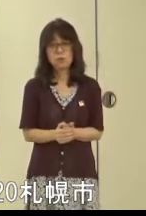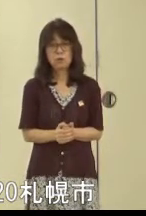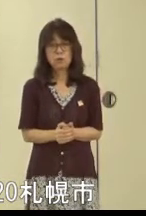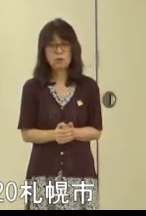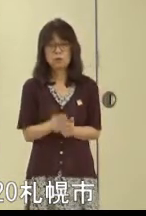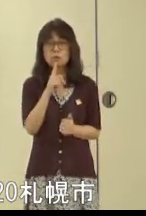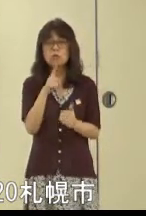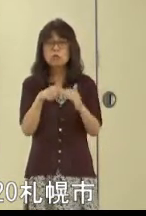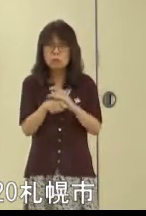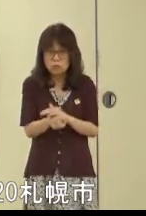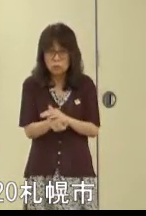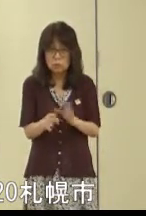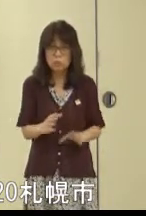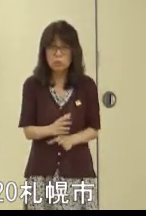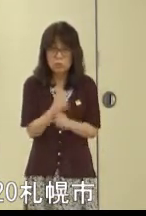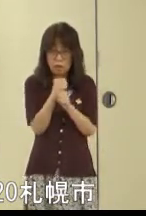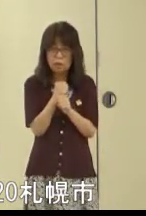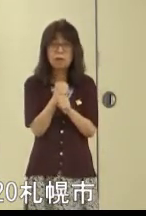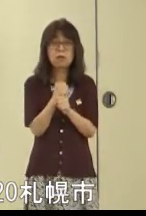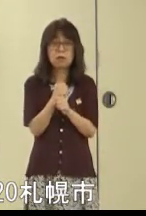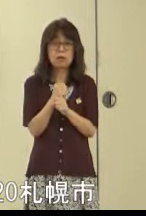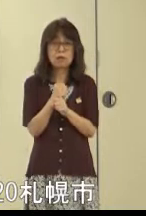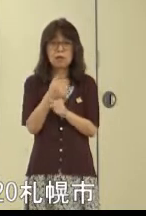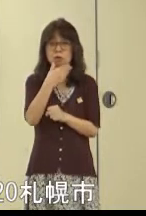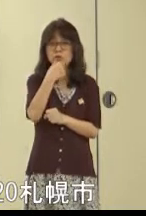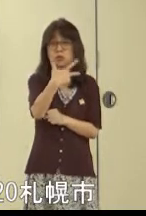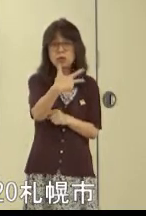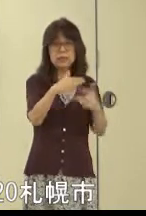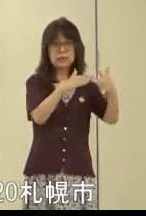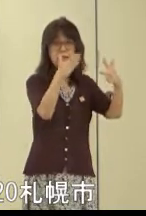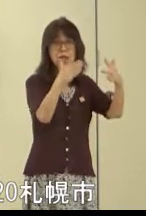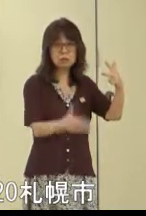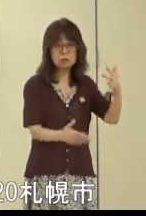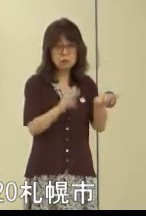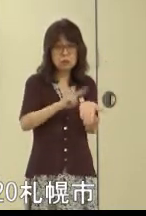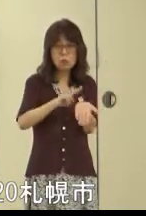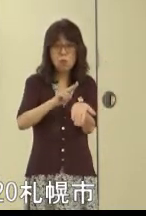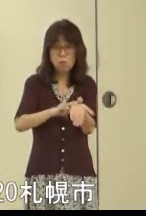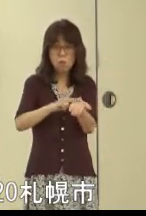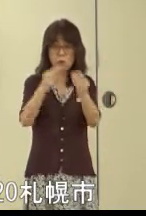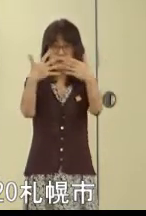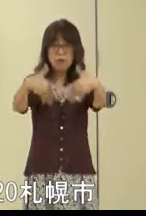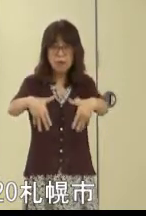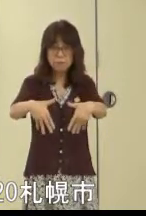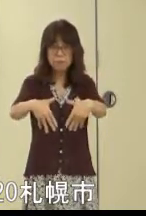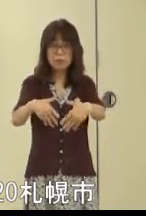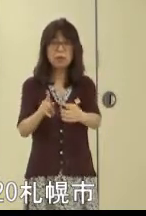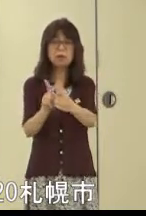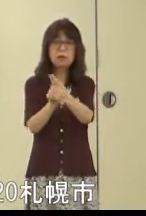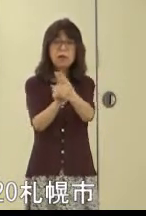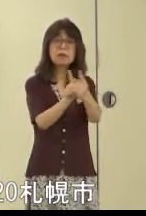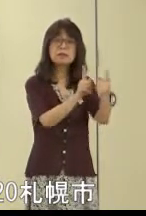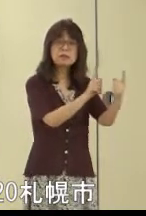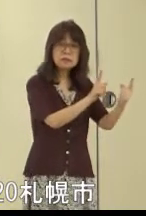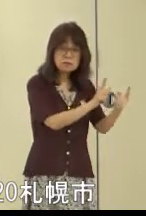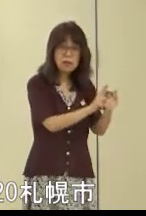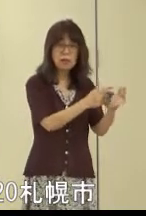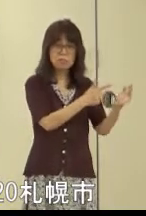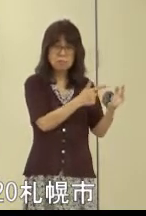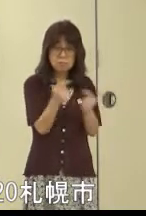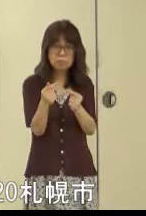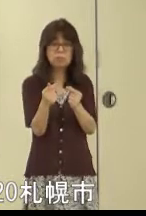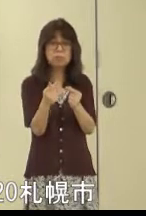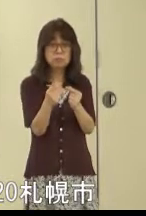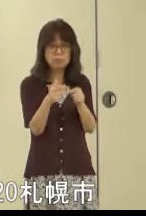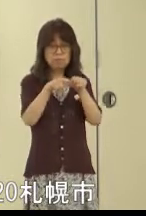このそういったことについて福祉施設医療機関に対してあらためて周知徹底をして